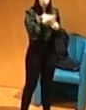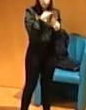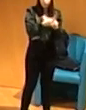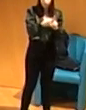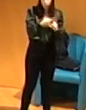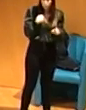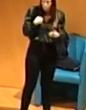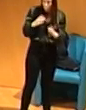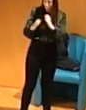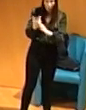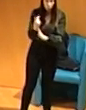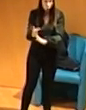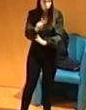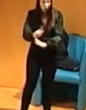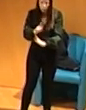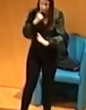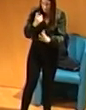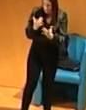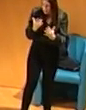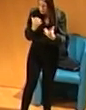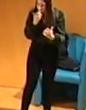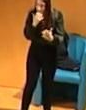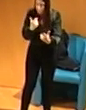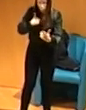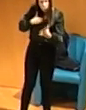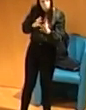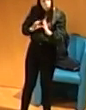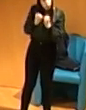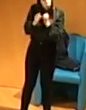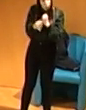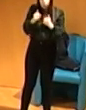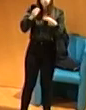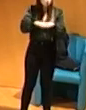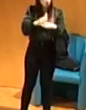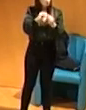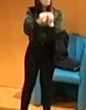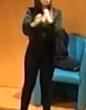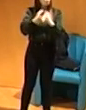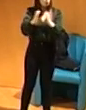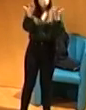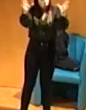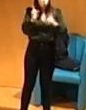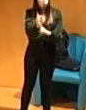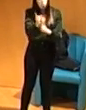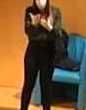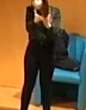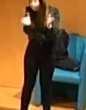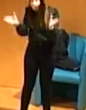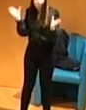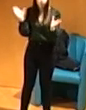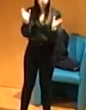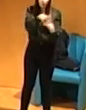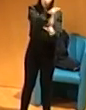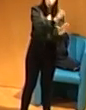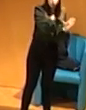Géraldine. Et là, je suis compétente. Mais le handicap de Géraldine est plus large que sa seule communication. Une psychologue spécialisée